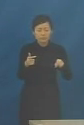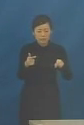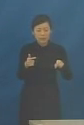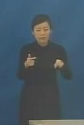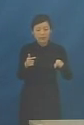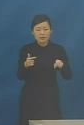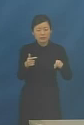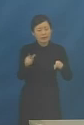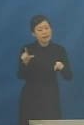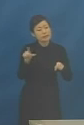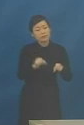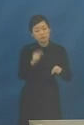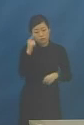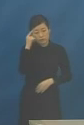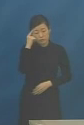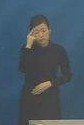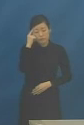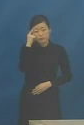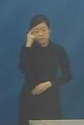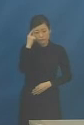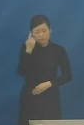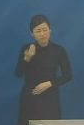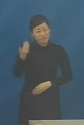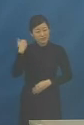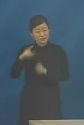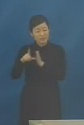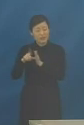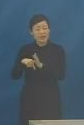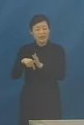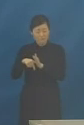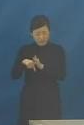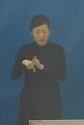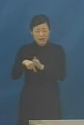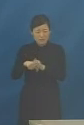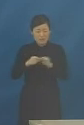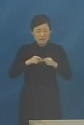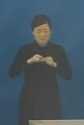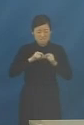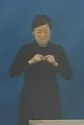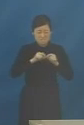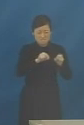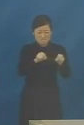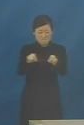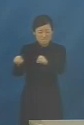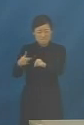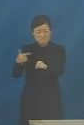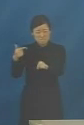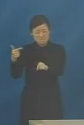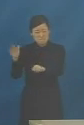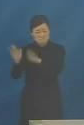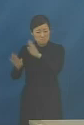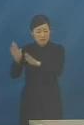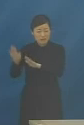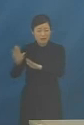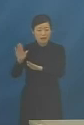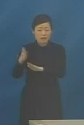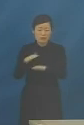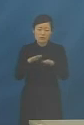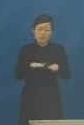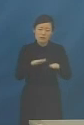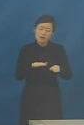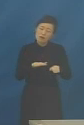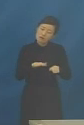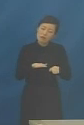後輩に周りの方々にも感染させていた状況がありましたけれどもその要素は少しはくなっているのかなと